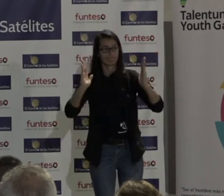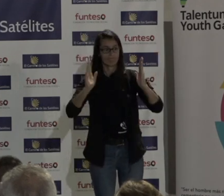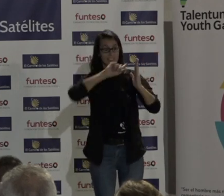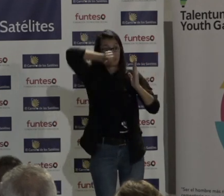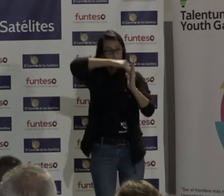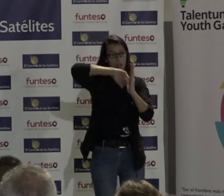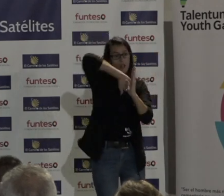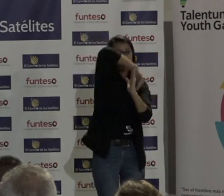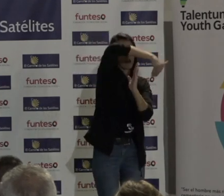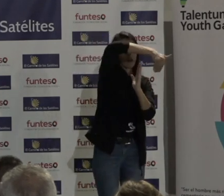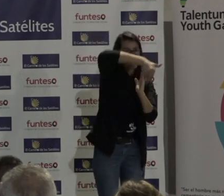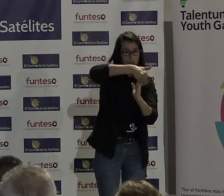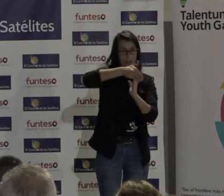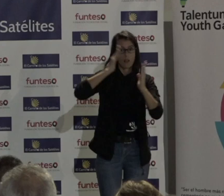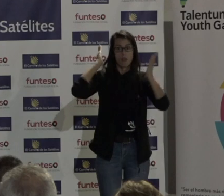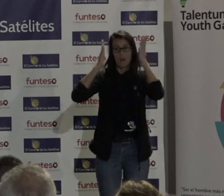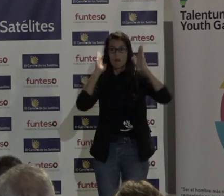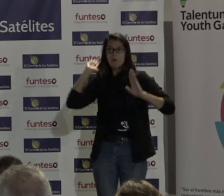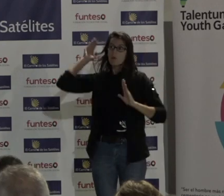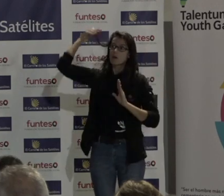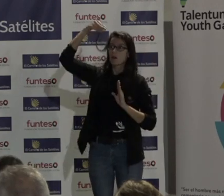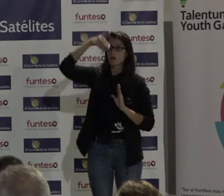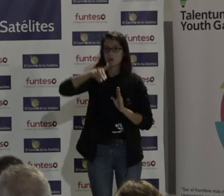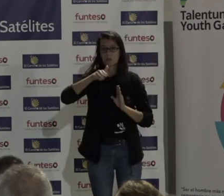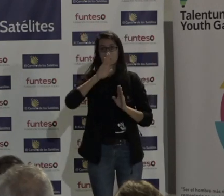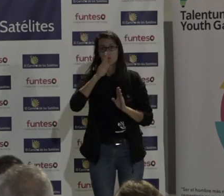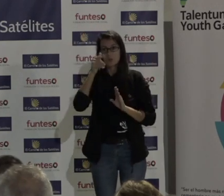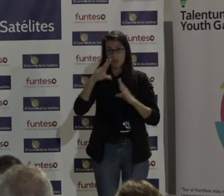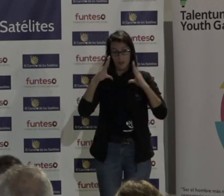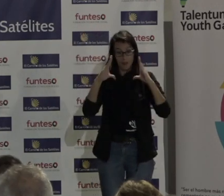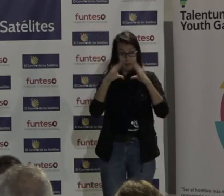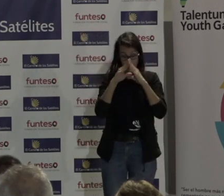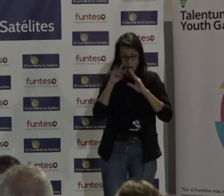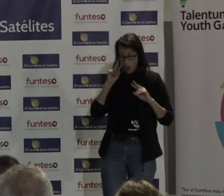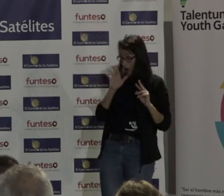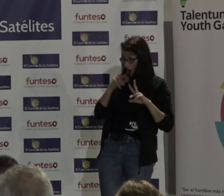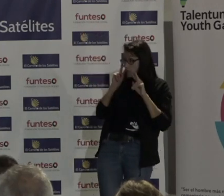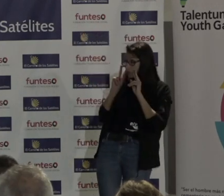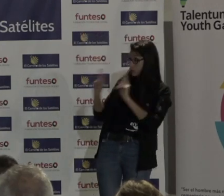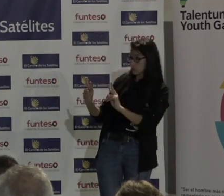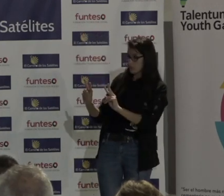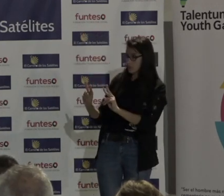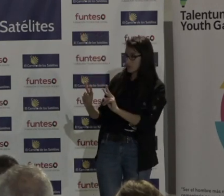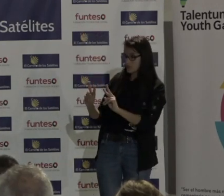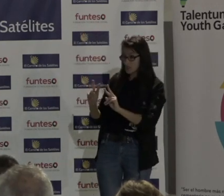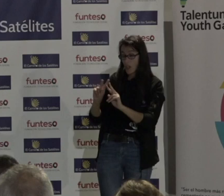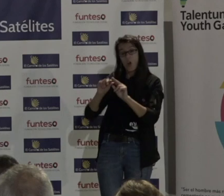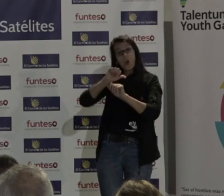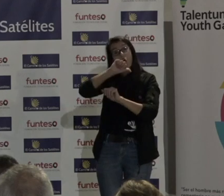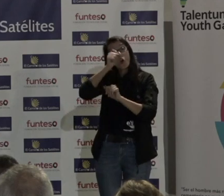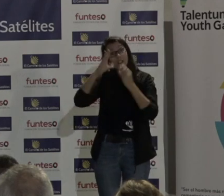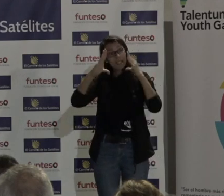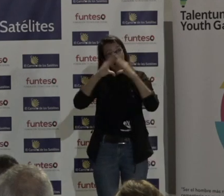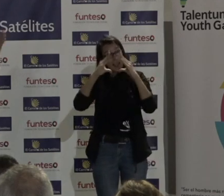En época romana, porque esta iglesia que hoy podemos observar tiene su paralelo exacto en